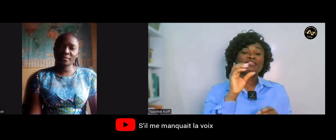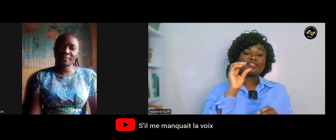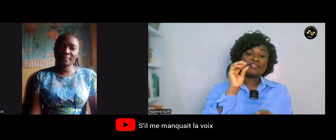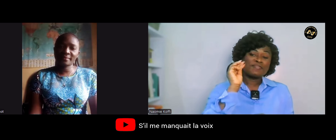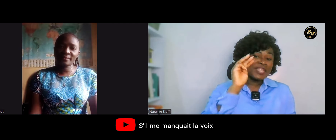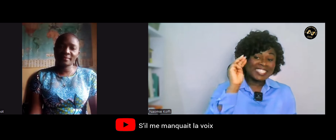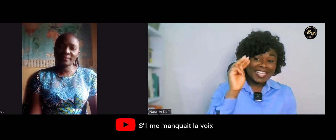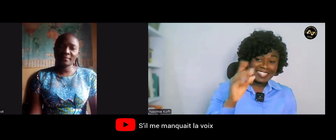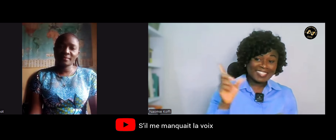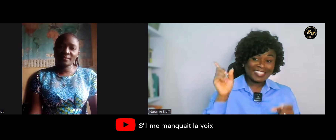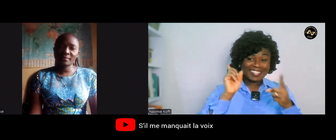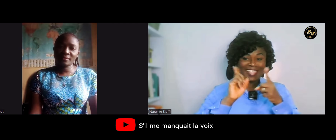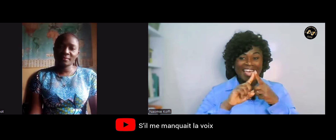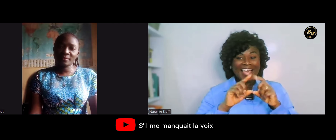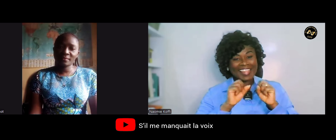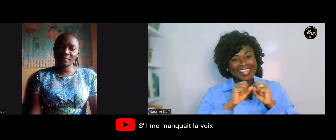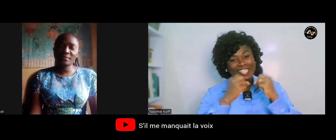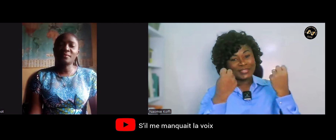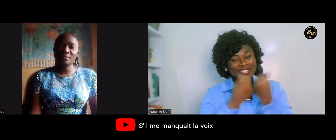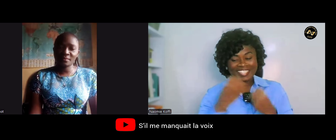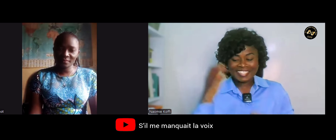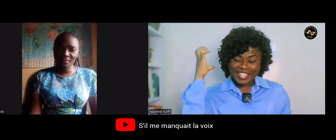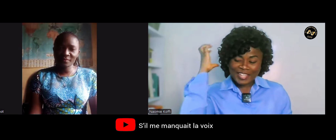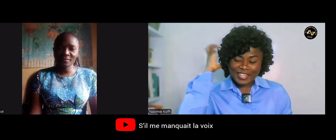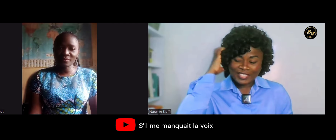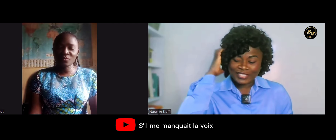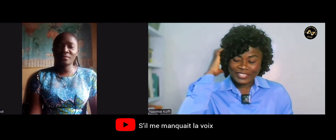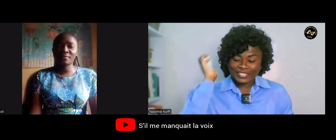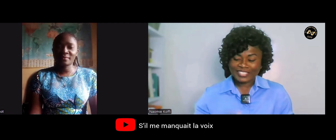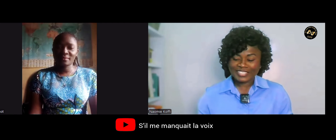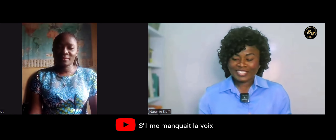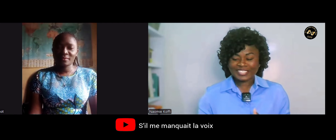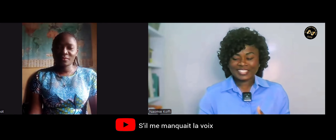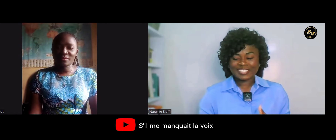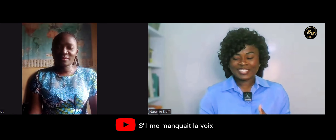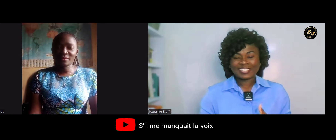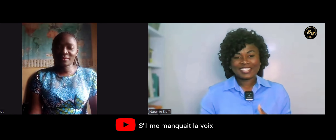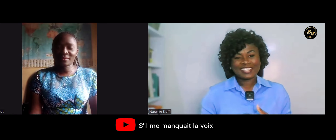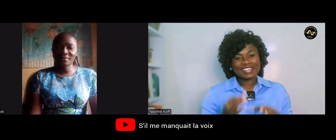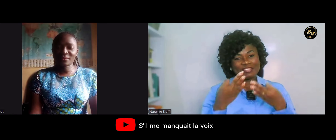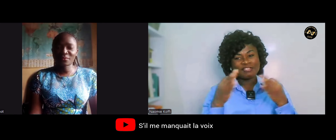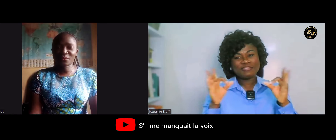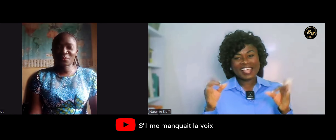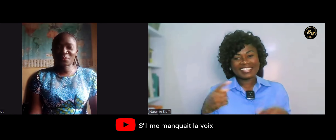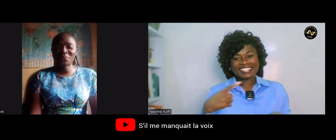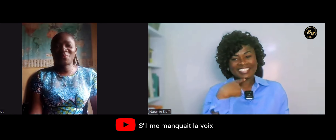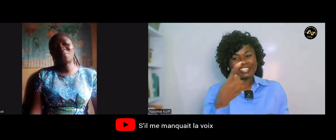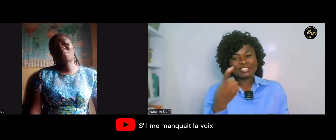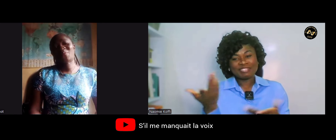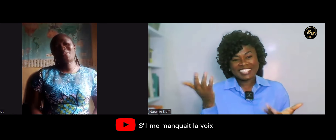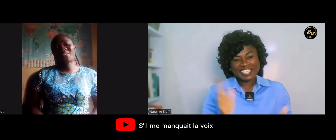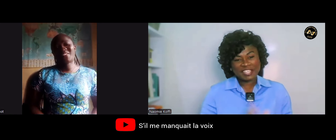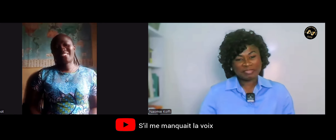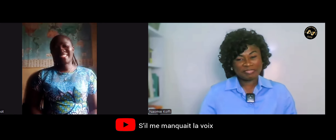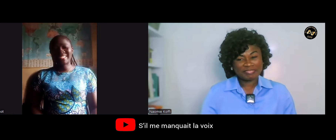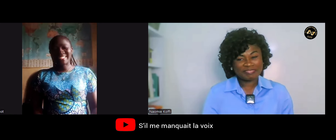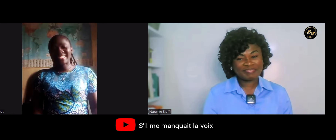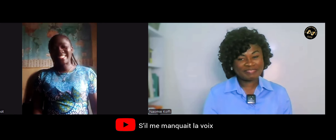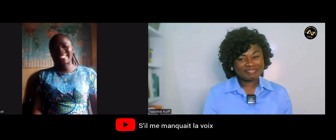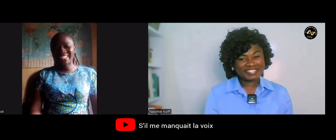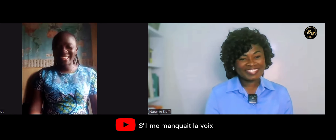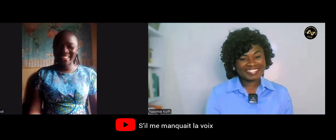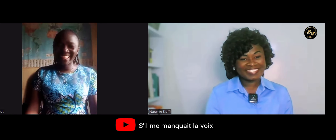votre message à la société entendante en une phrase, qu'est-ce que vous diriez?